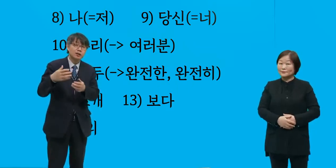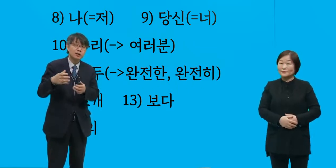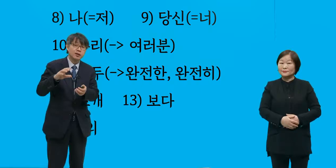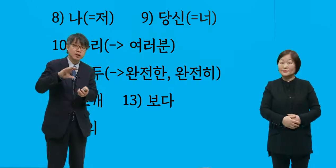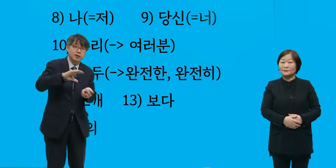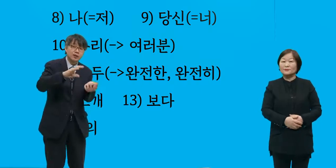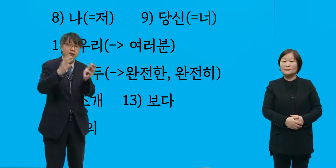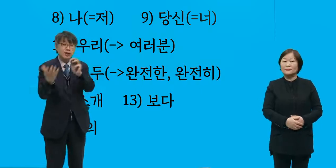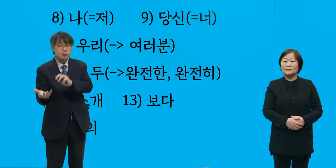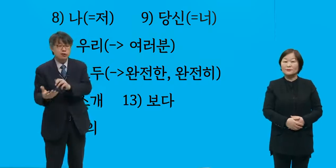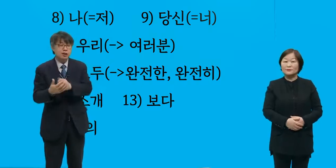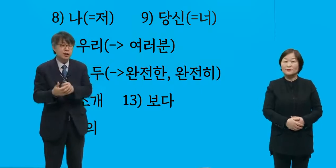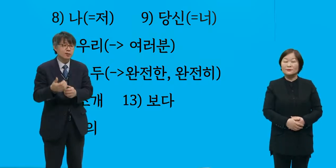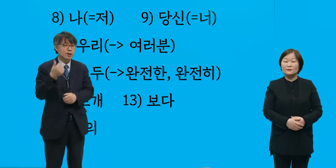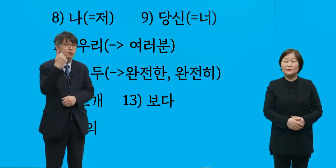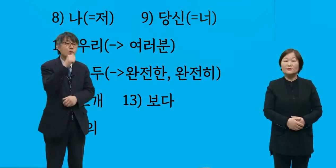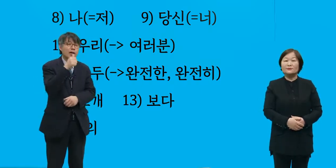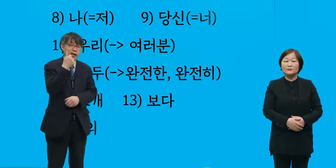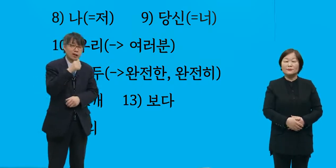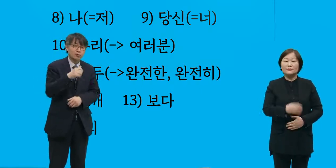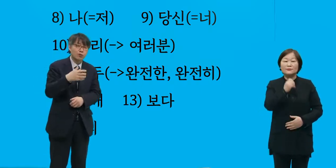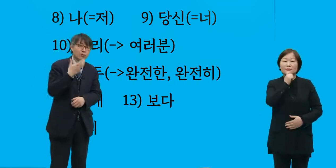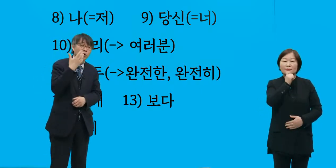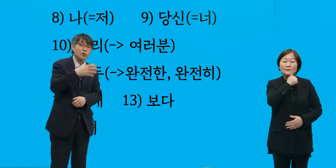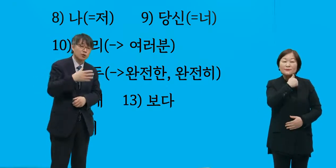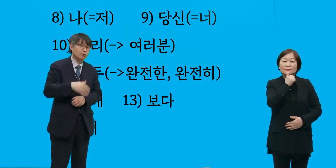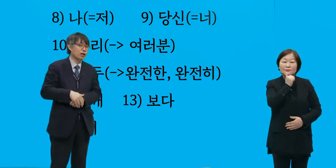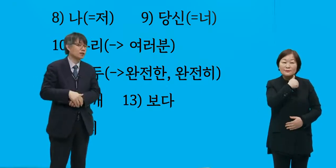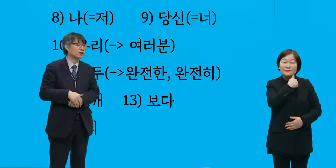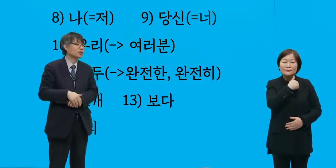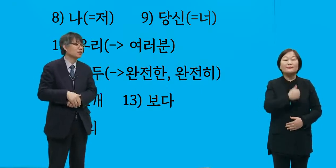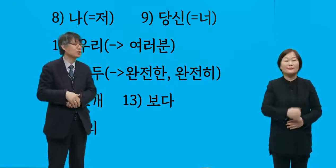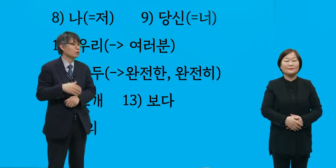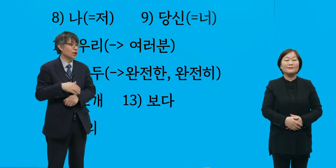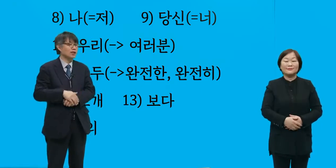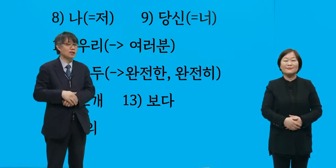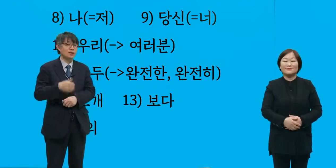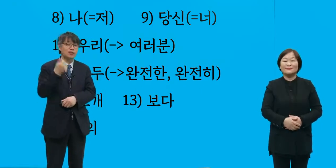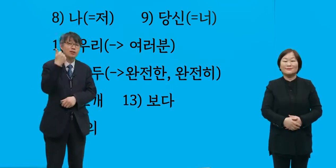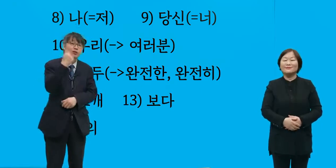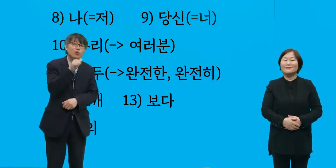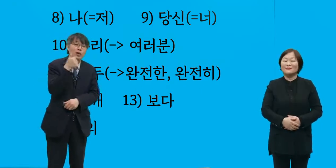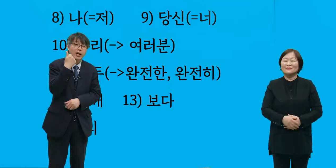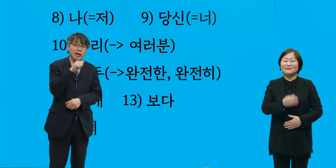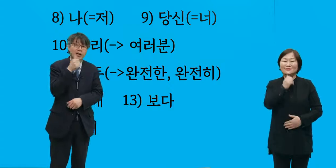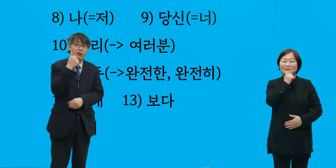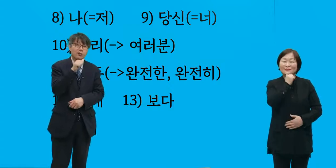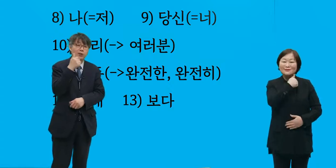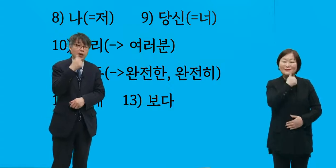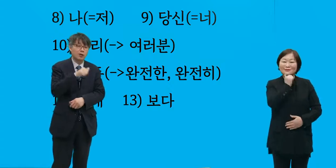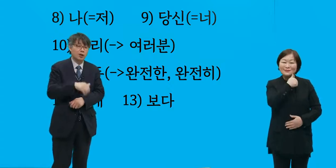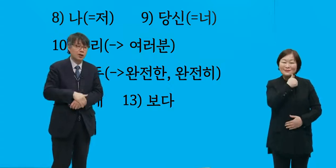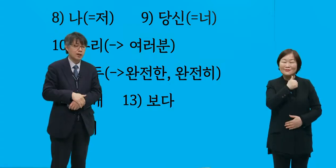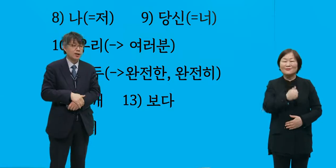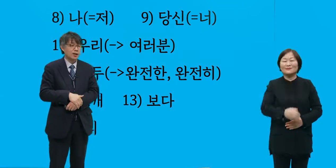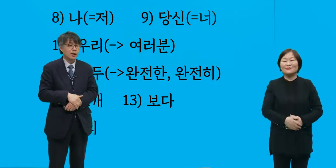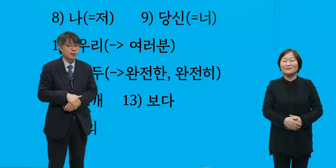의견을 이렇게 전달해주는 거긴 하지만 소개해가지고 변호해주고 하는 일들을 우리가 하는 거잖아요. 소개 이렇게 하시면